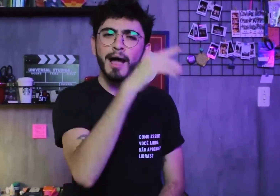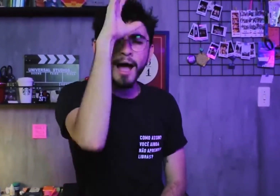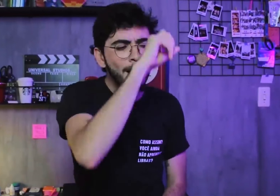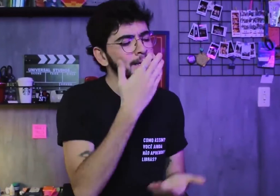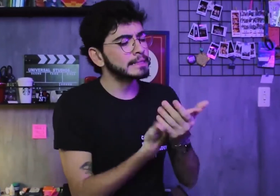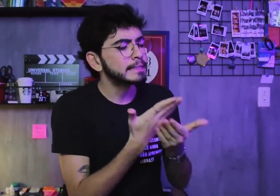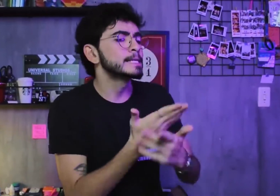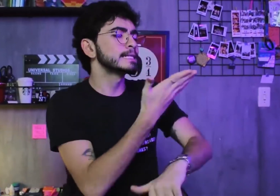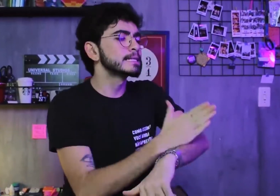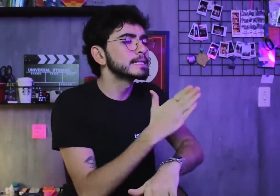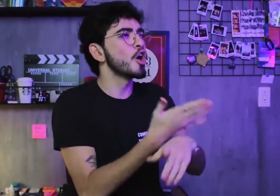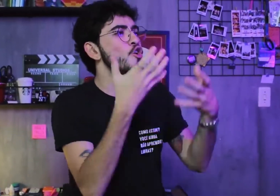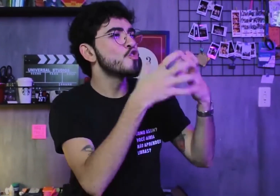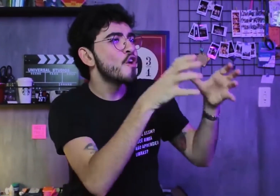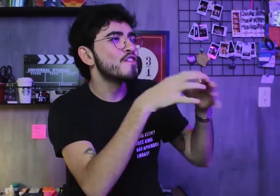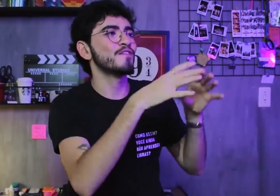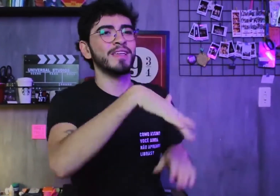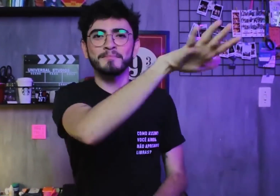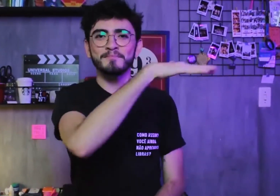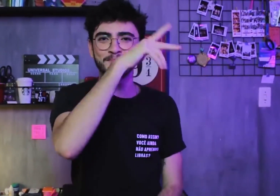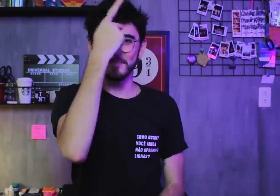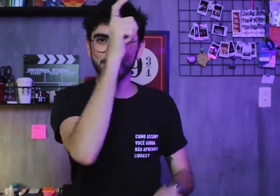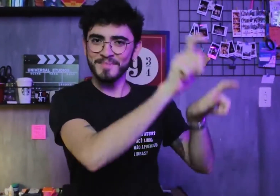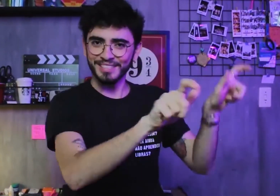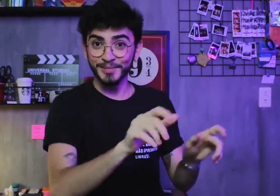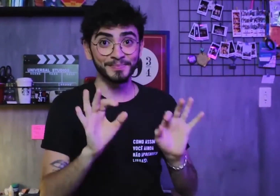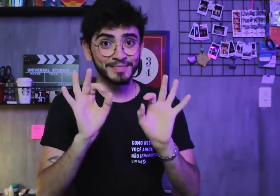língua, com prática, treino e convivendo com seus nativos, certo?